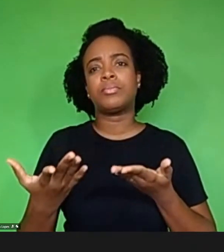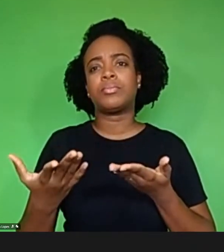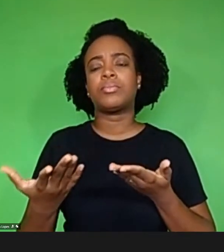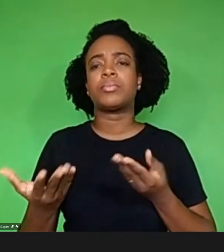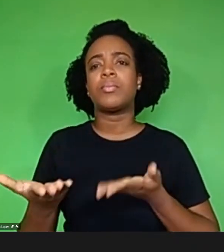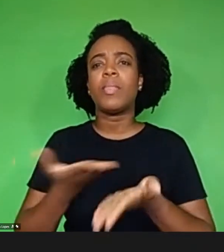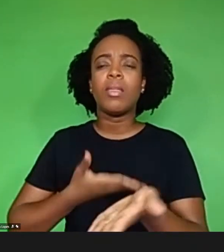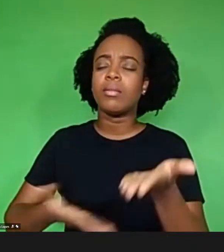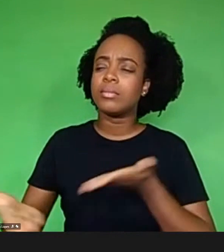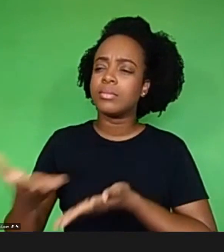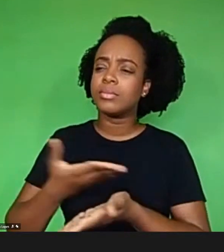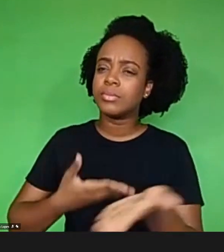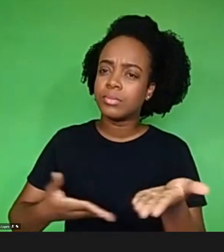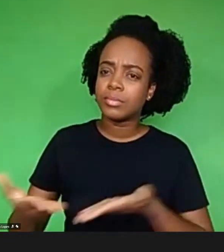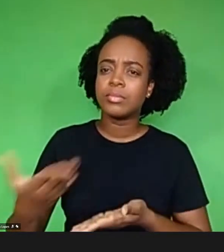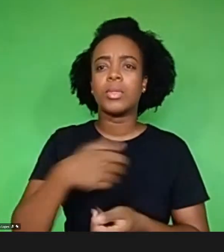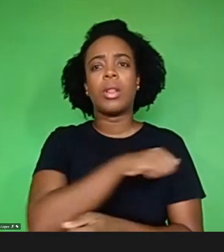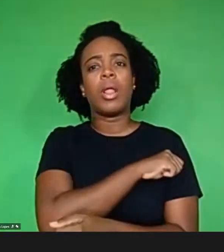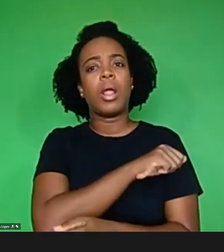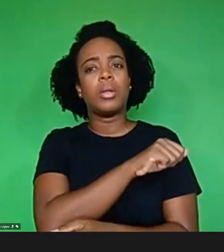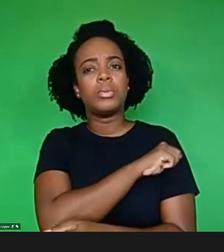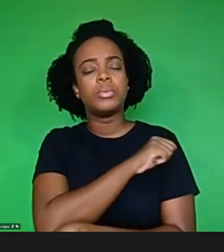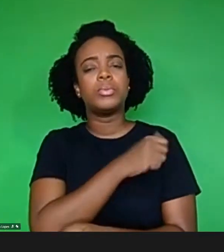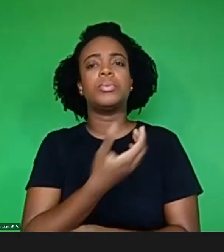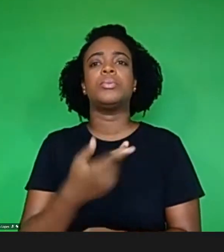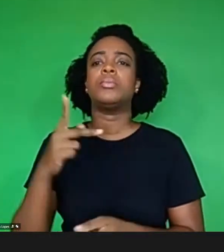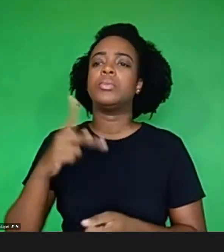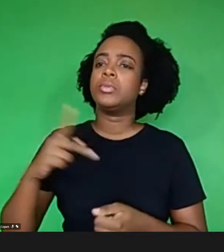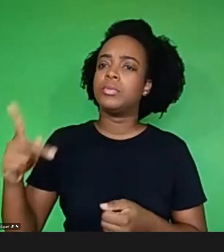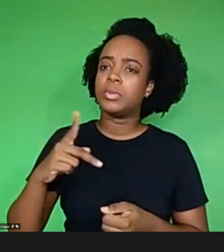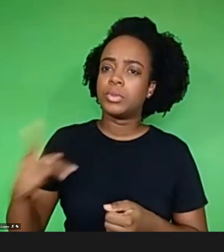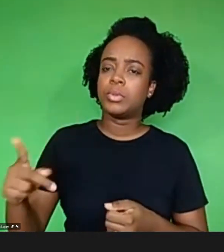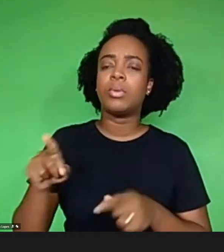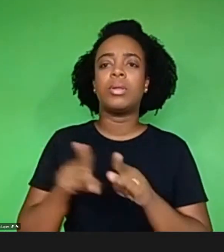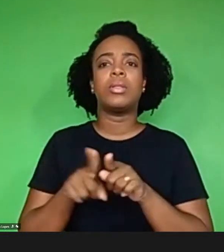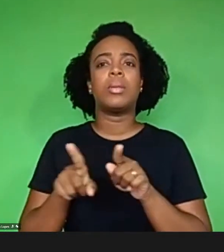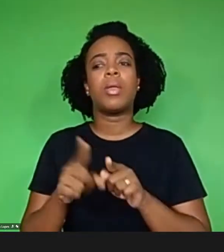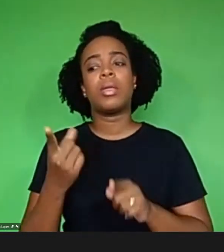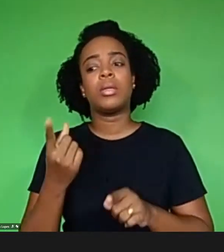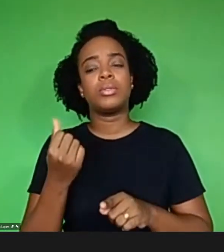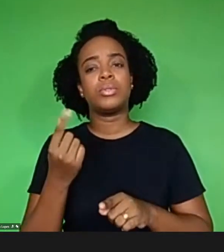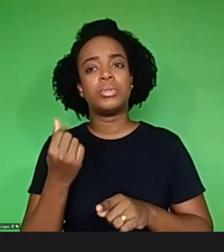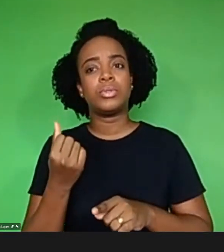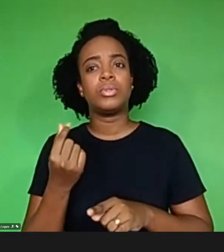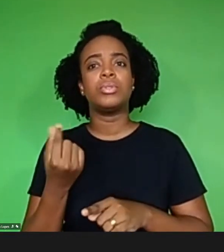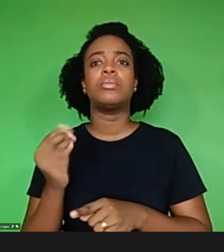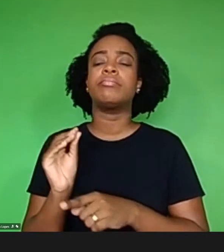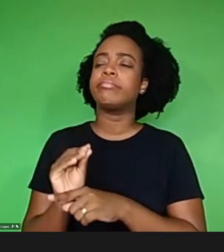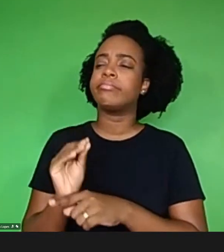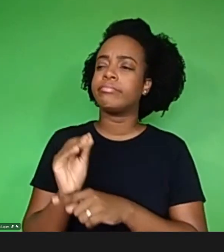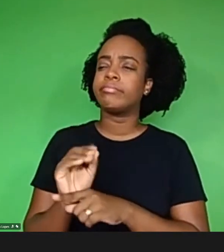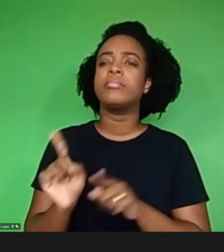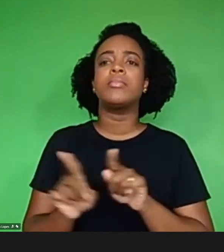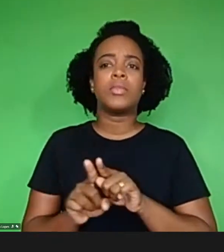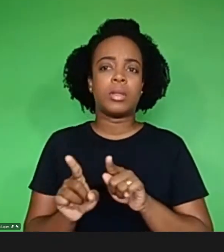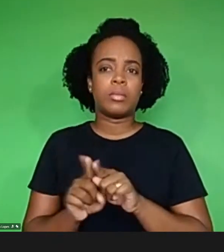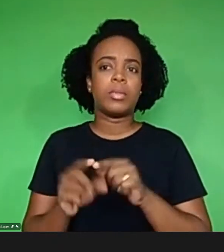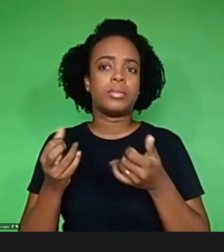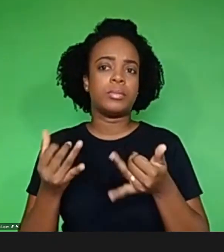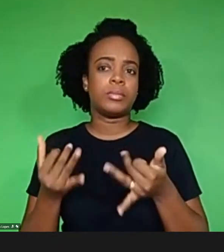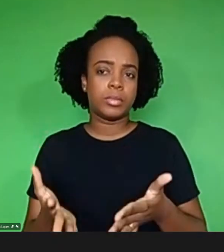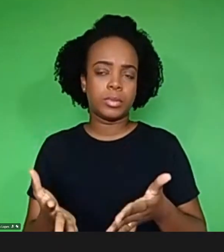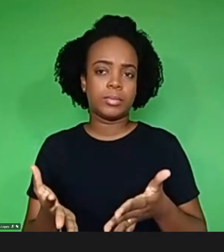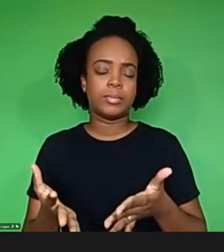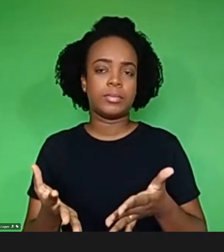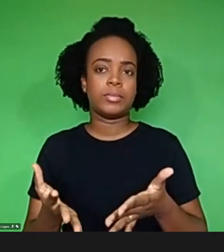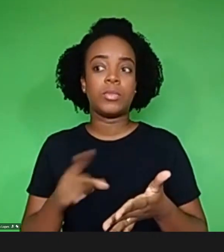professores. A gente vai falar um pouquinho do auxílio também, se for possível. E aí vocês, novamente, prestem atenção, vai ter